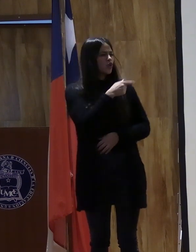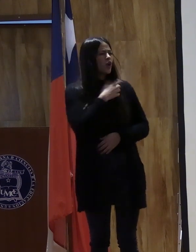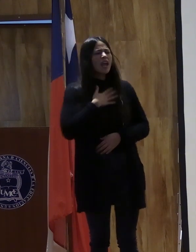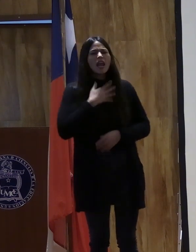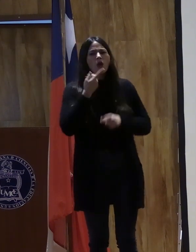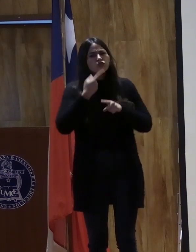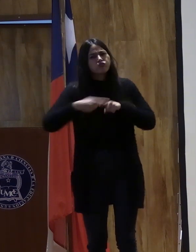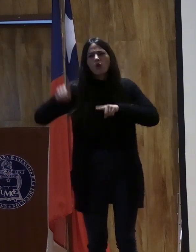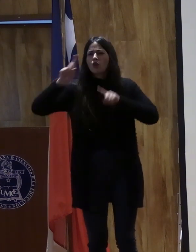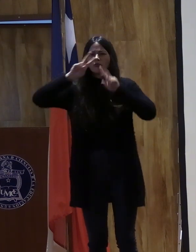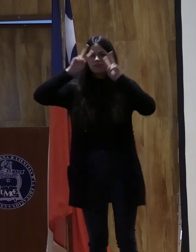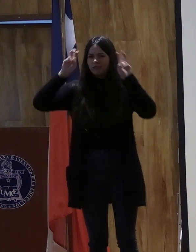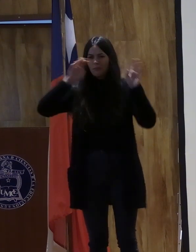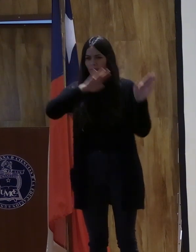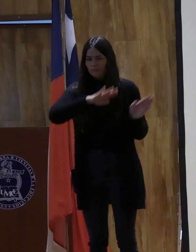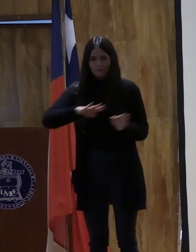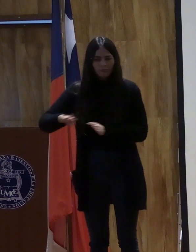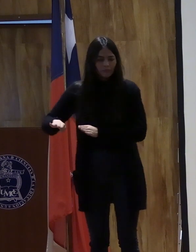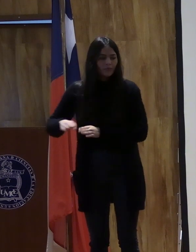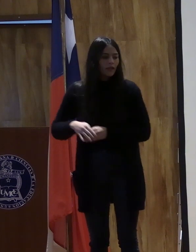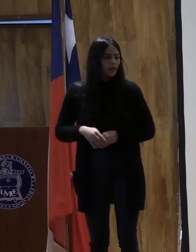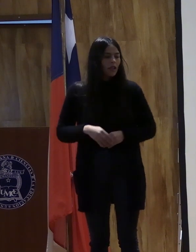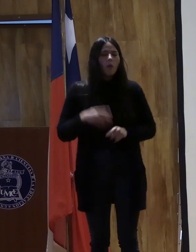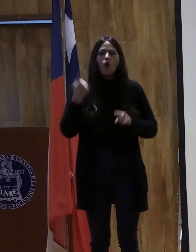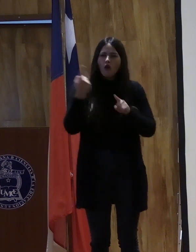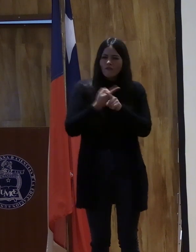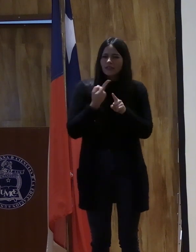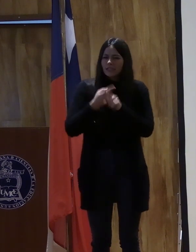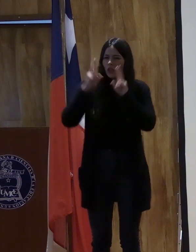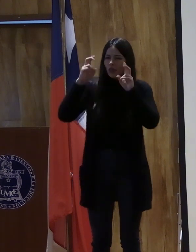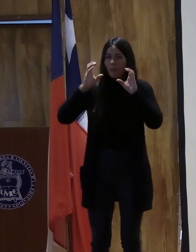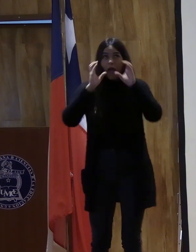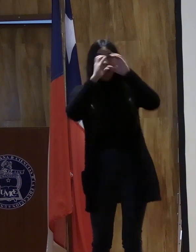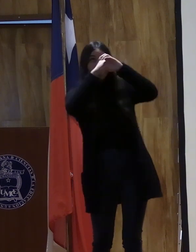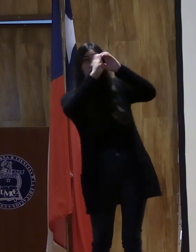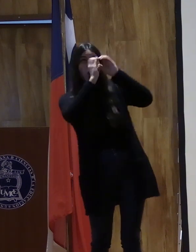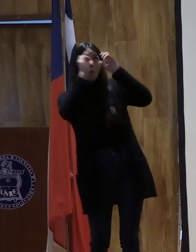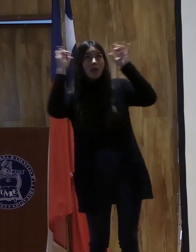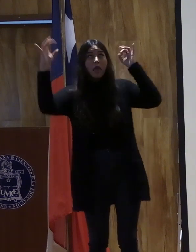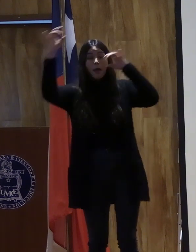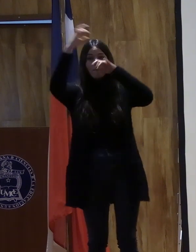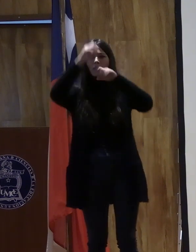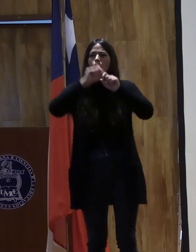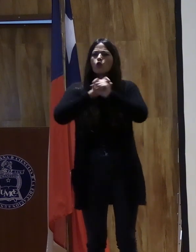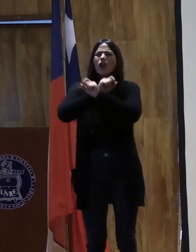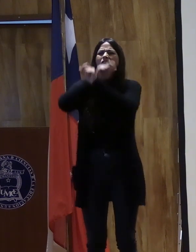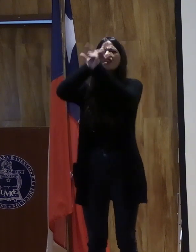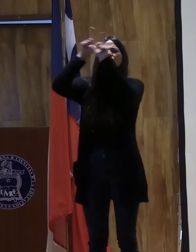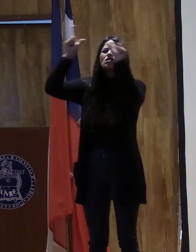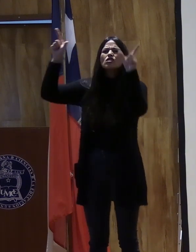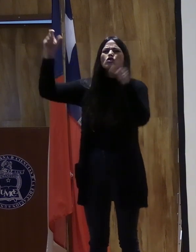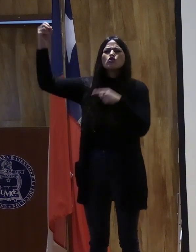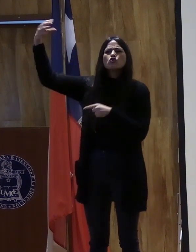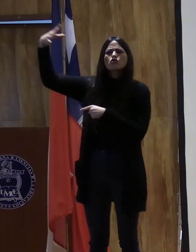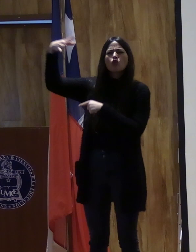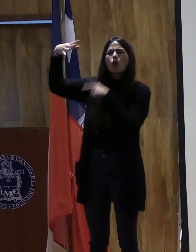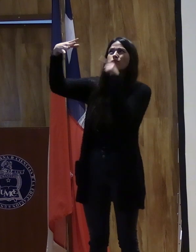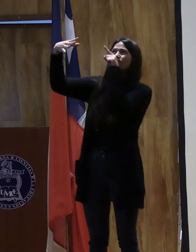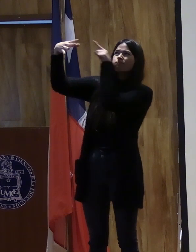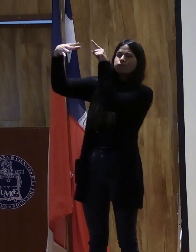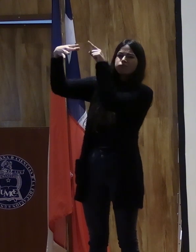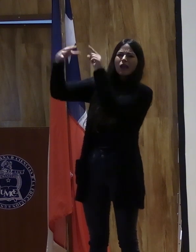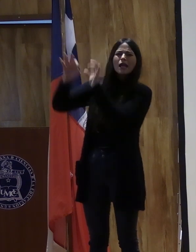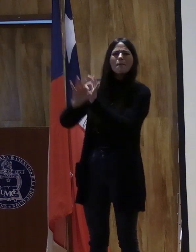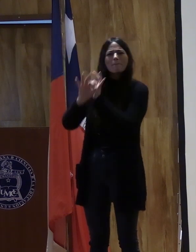lado, más que ahora, si bien es cierto, estamos hablando de astronomía, pero el Sol en la astronomía tiene un